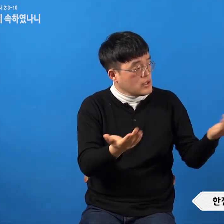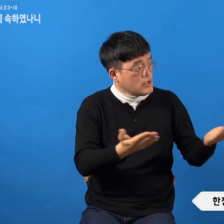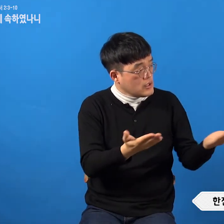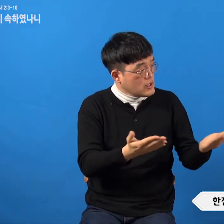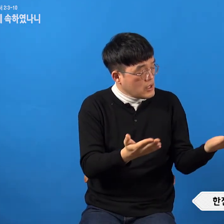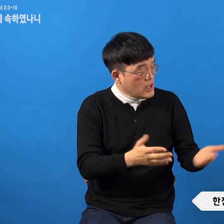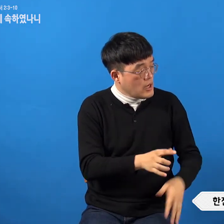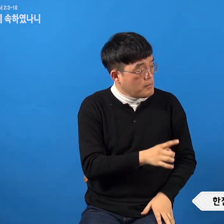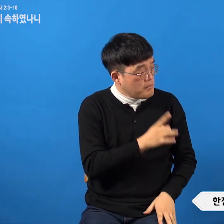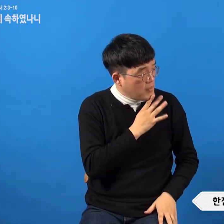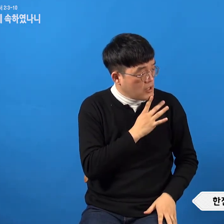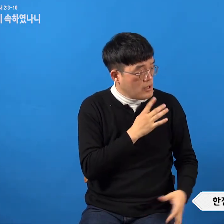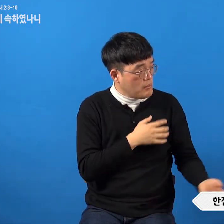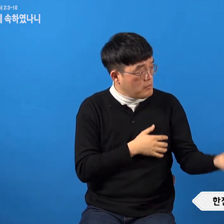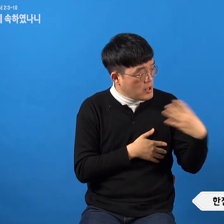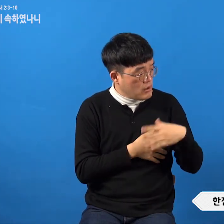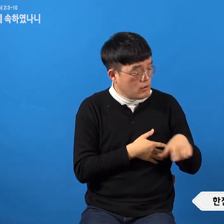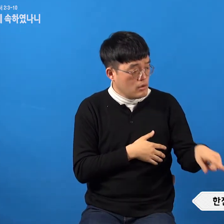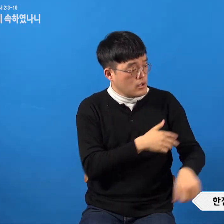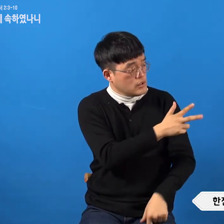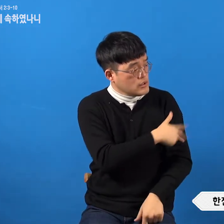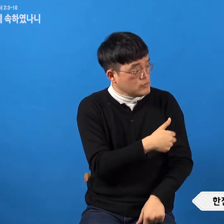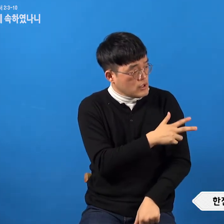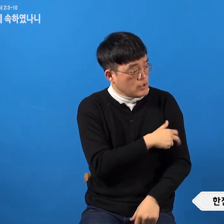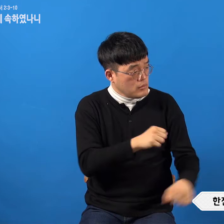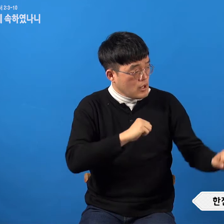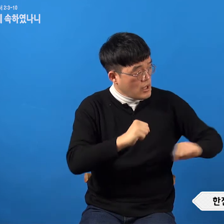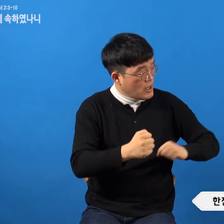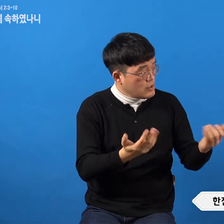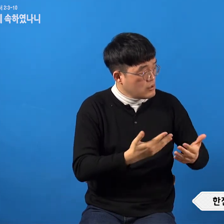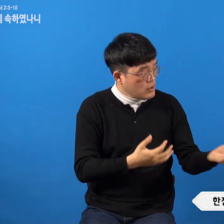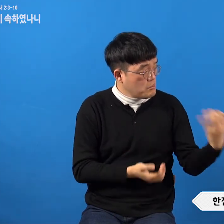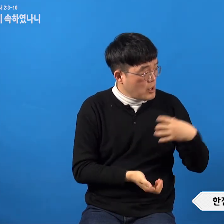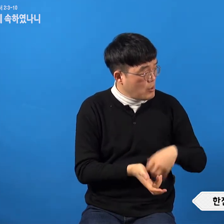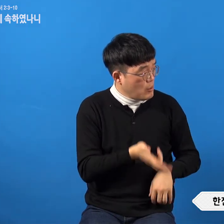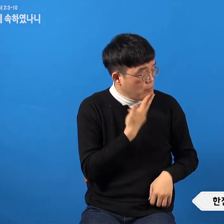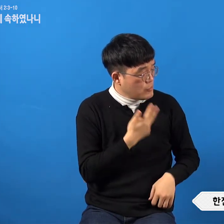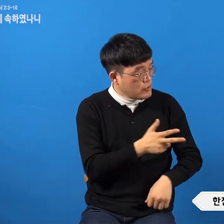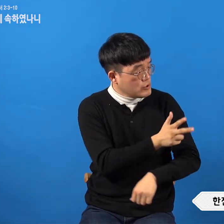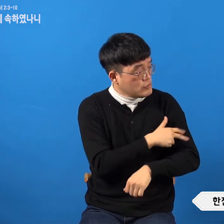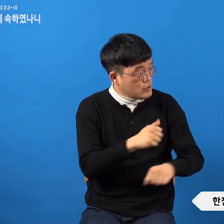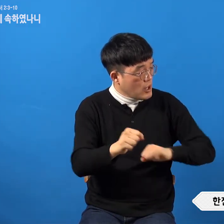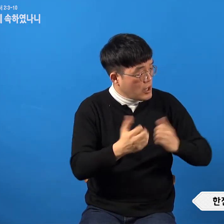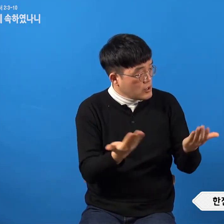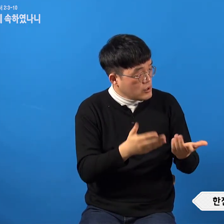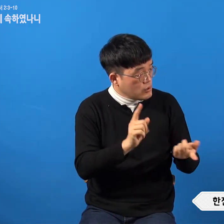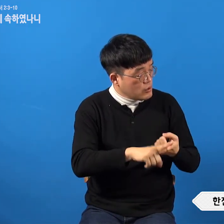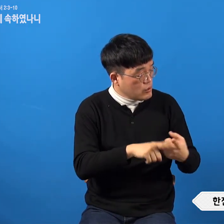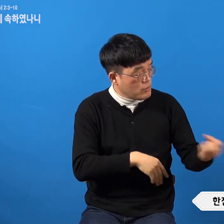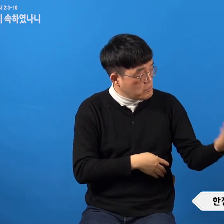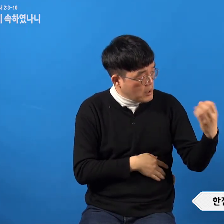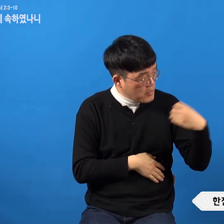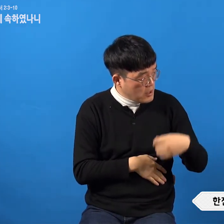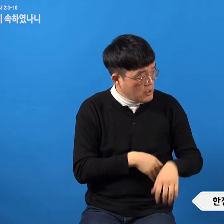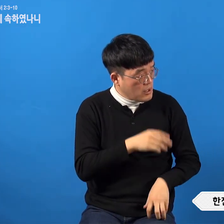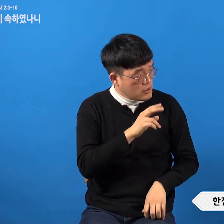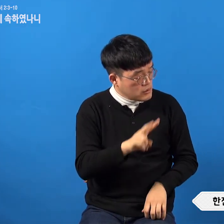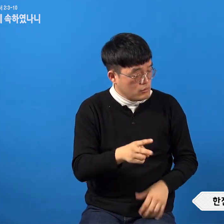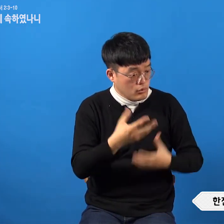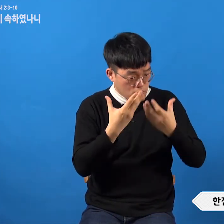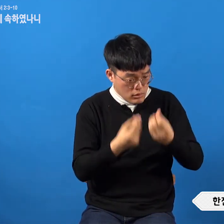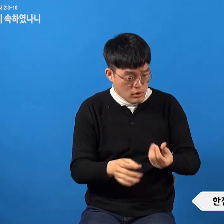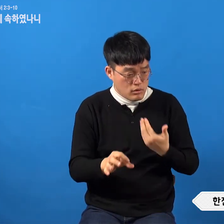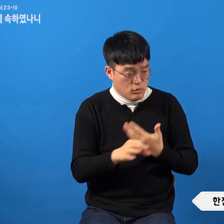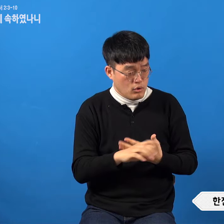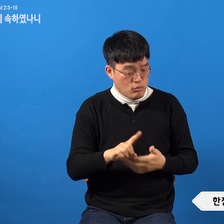했고 집사님이 한 일에 대해서는 아무 말도 하지 않았습니다. 집사님이 한 일에 대해서도 얘기를 해야 됩니다. 예를 들면